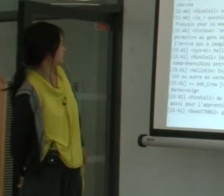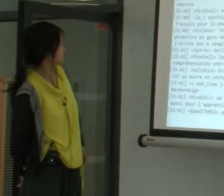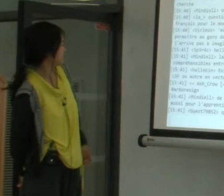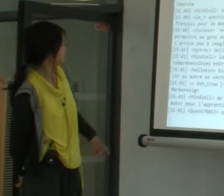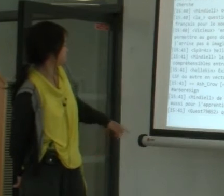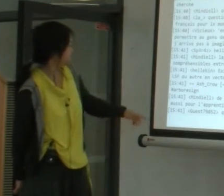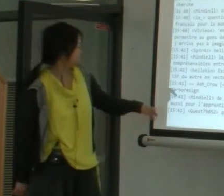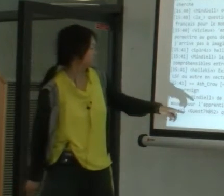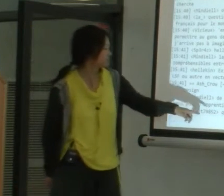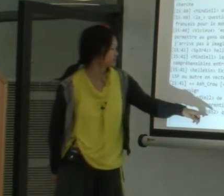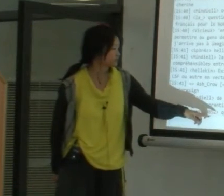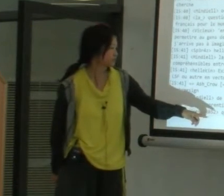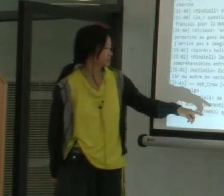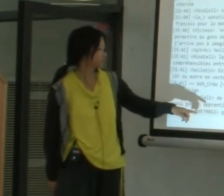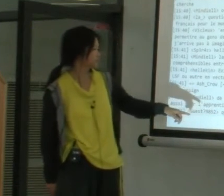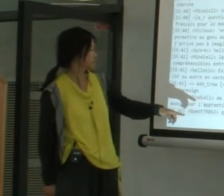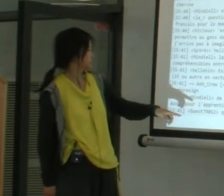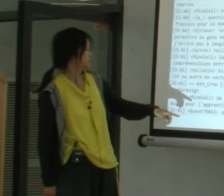Oui, c'est vrai.